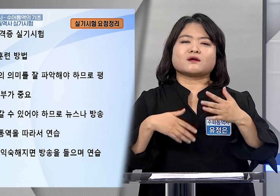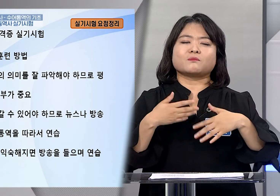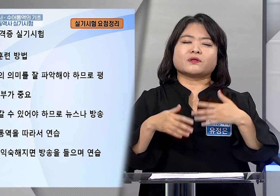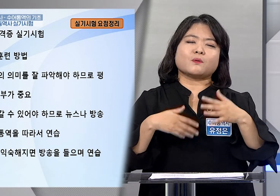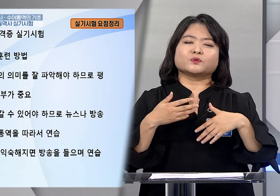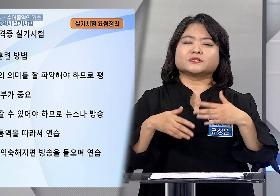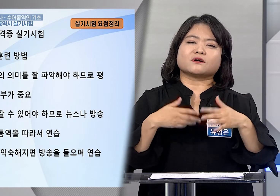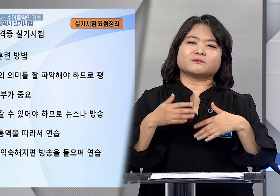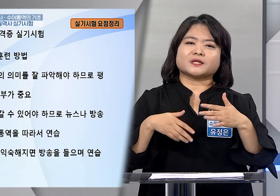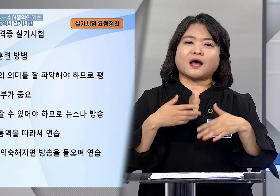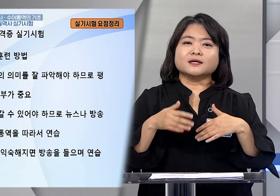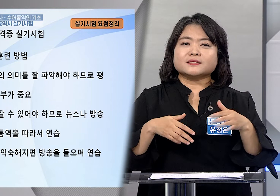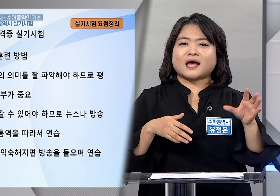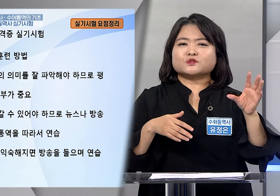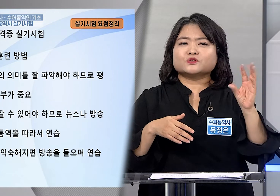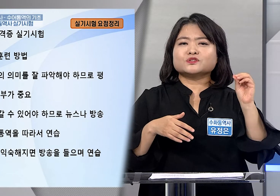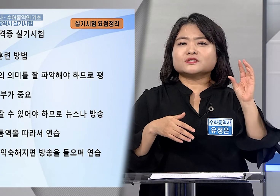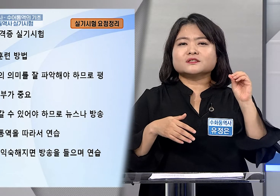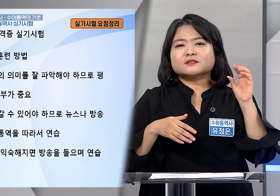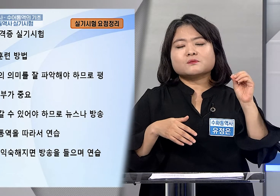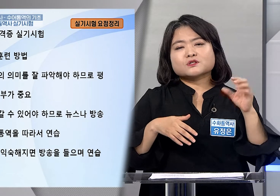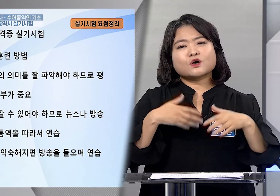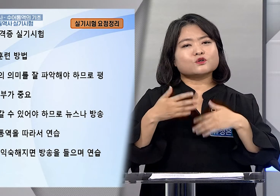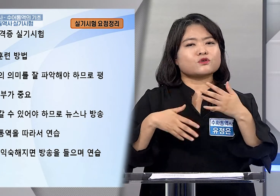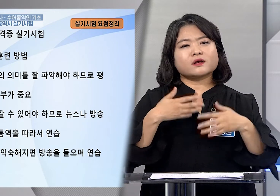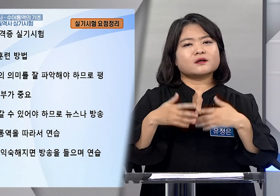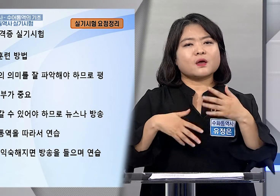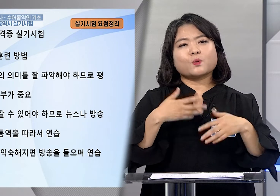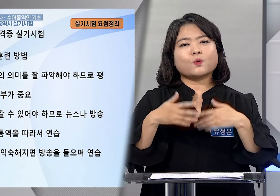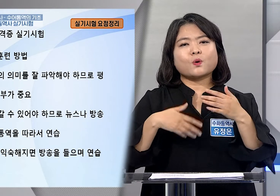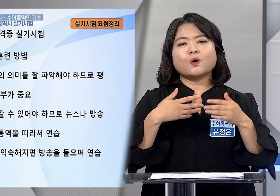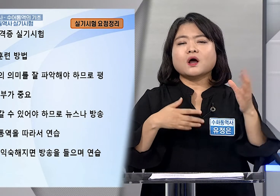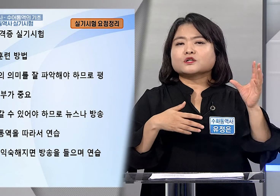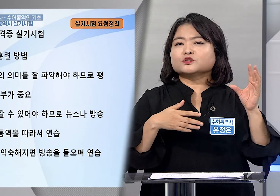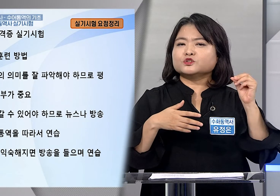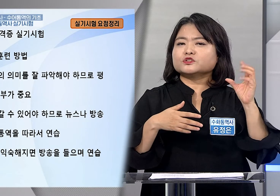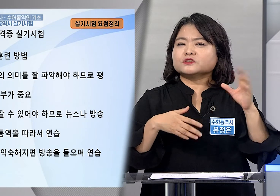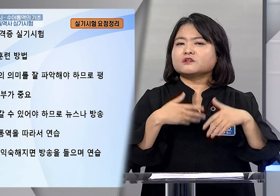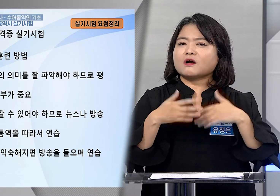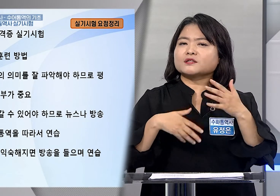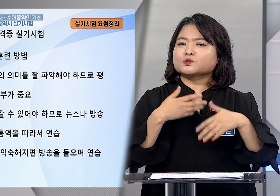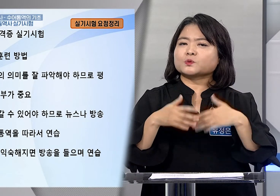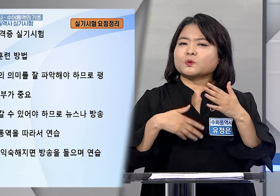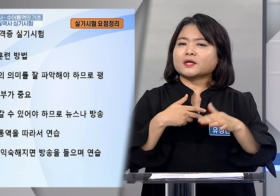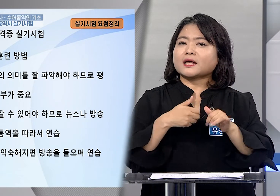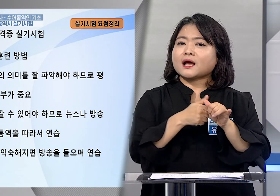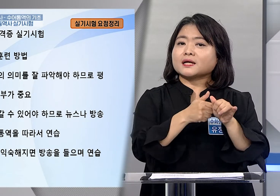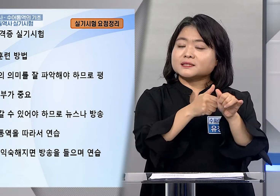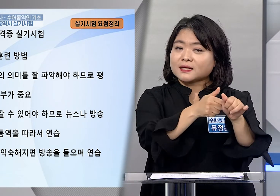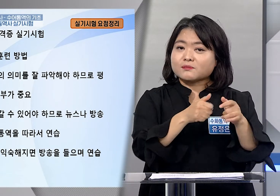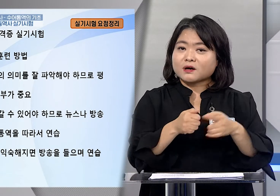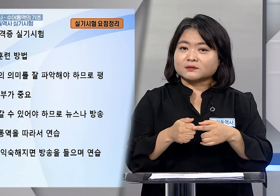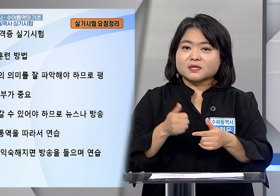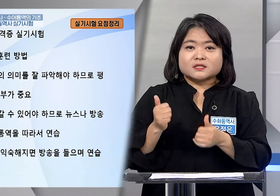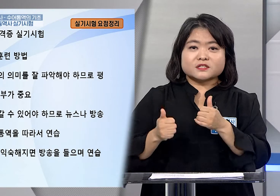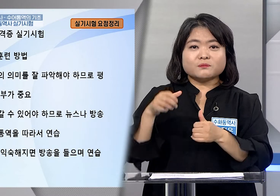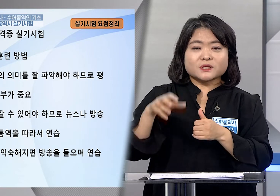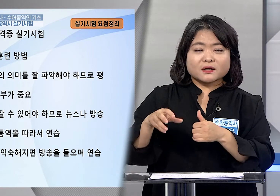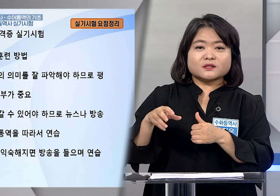한번 해보시는 겁니다. 자, 뉴스를 들으면서 수화를 해보고 그 뉴스 들어가는 속도가 따라가진다면